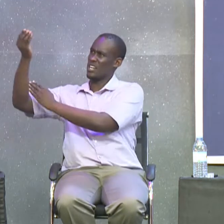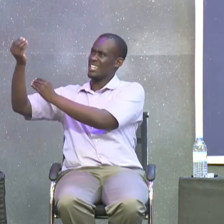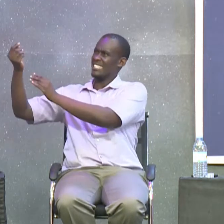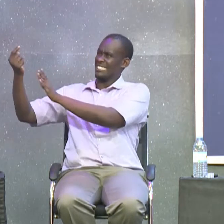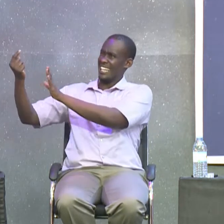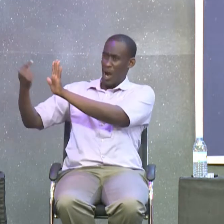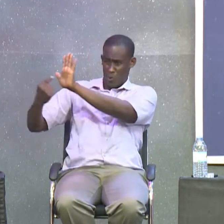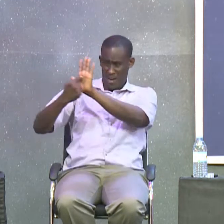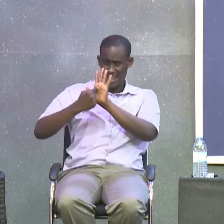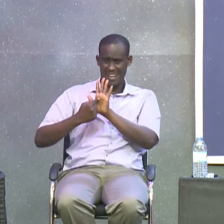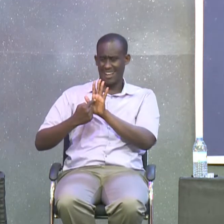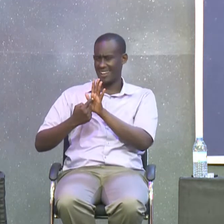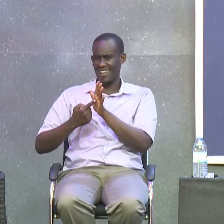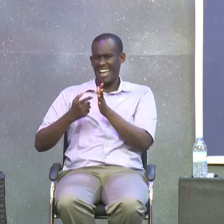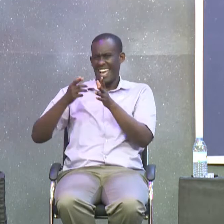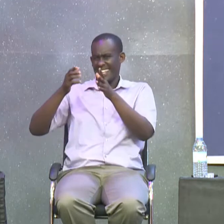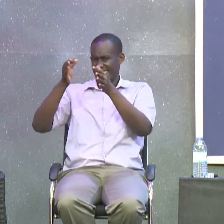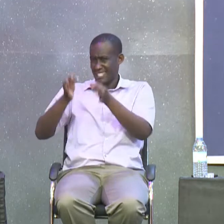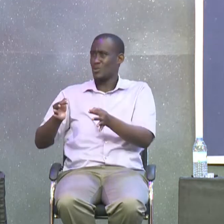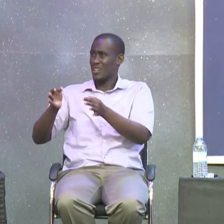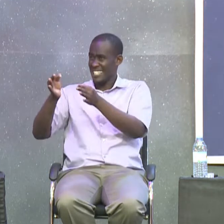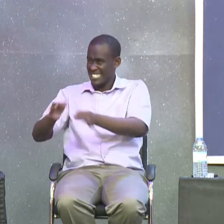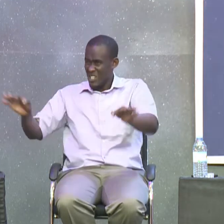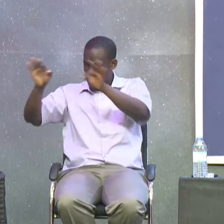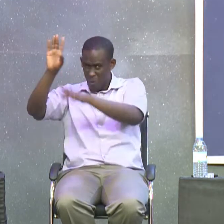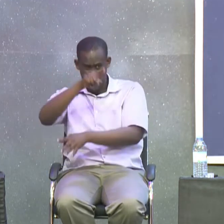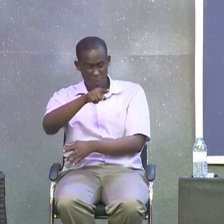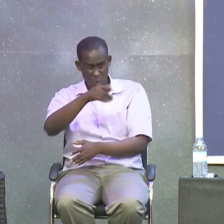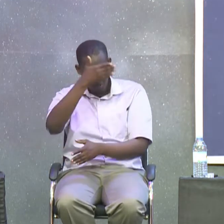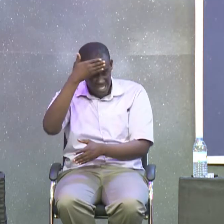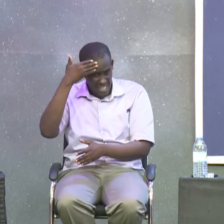amakulu ag'okusomesa tosobola kyerabira.